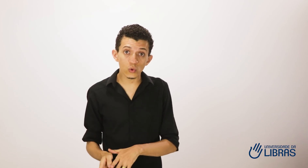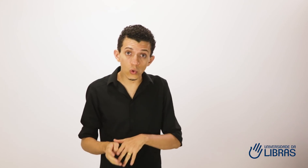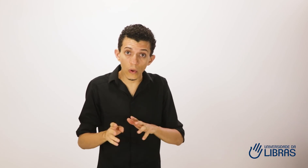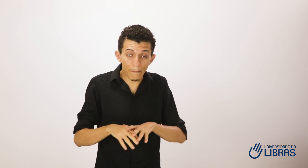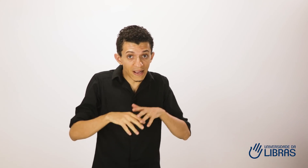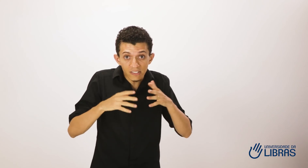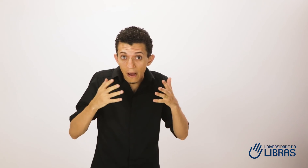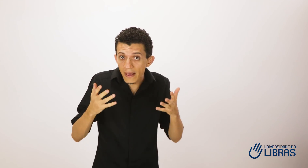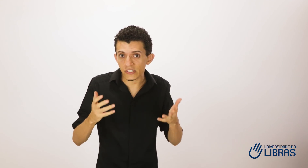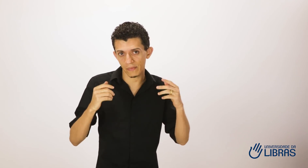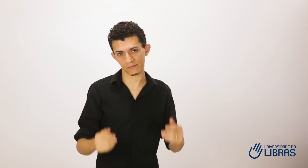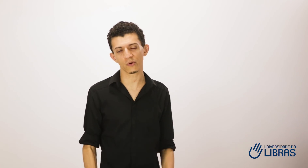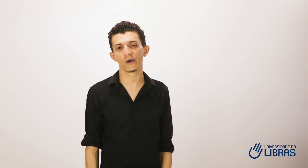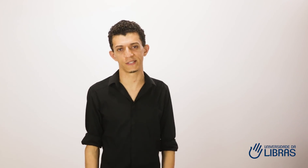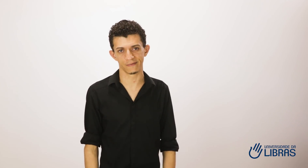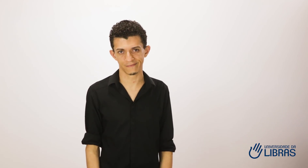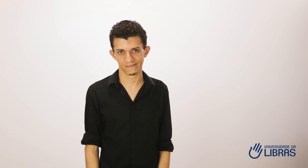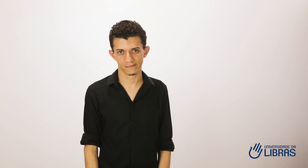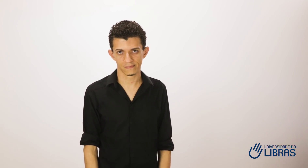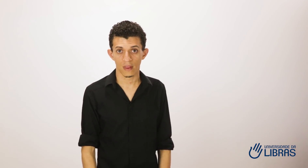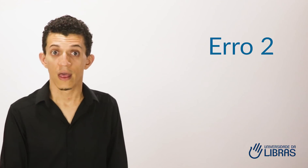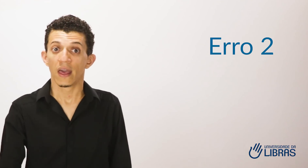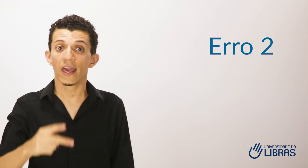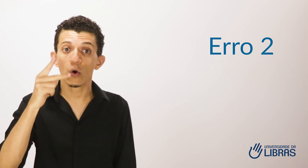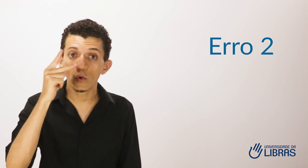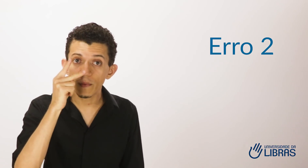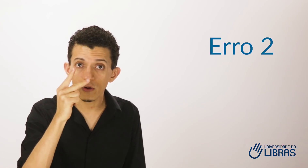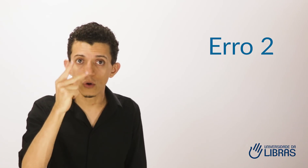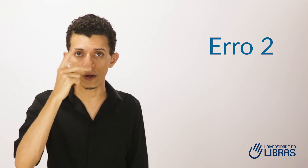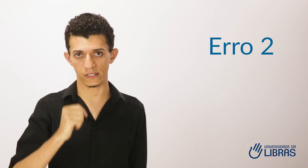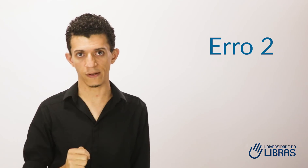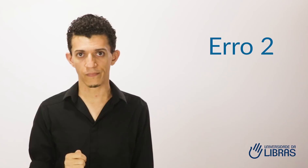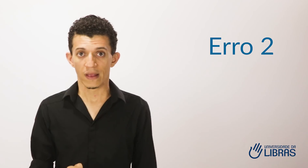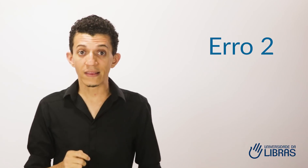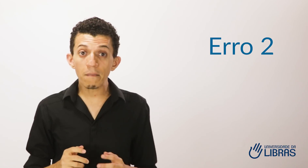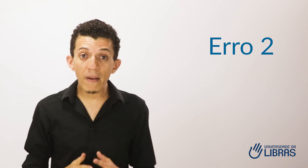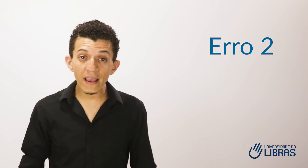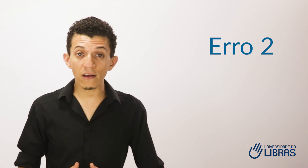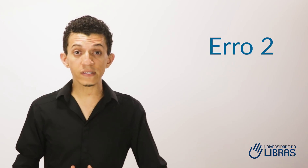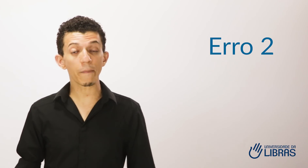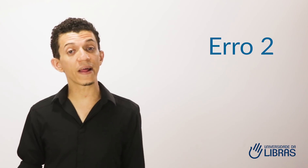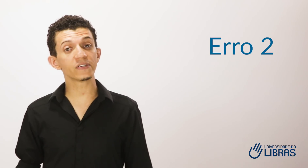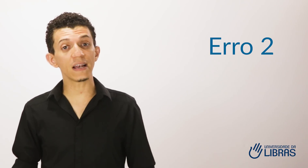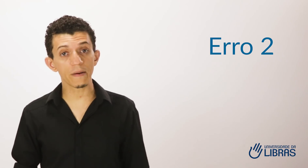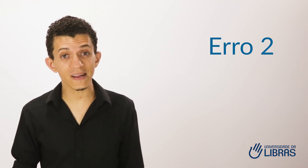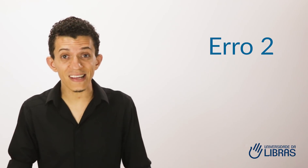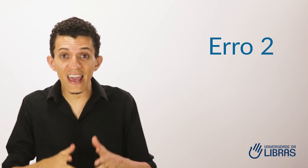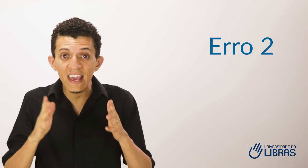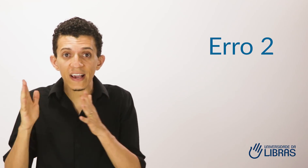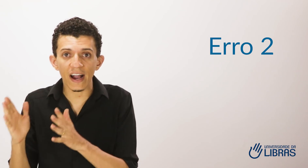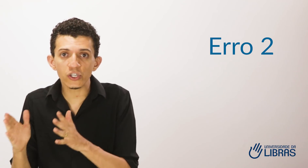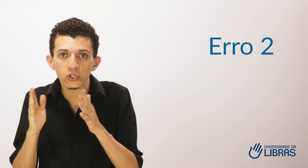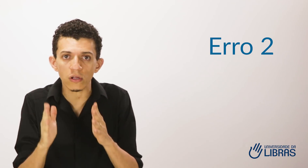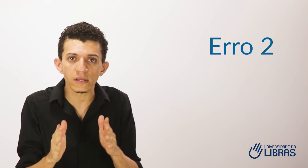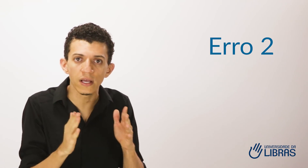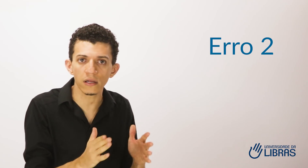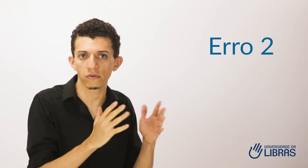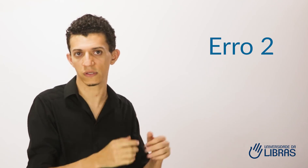tudo é praticamente a mesma coisa. Erro número 2. Também não se aprende a Libras encaixotando